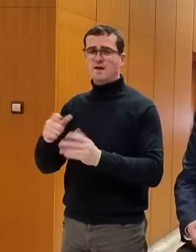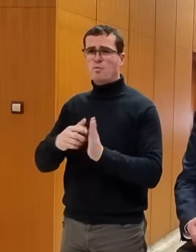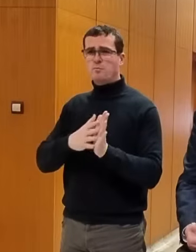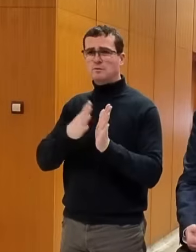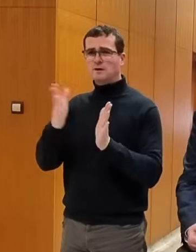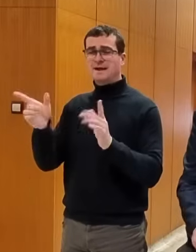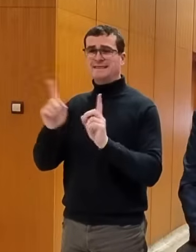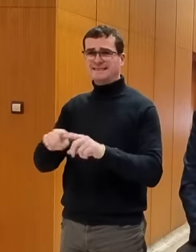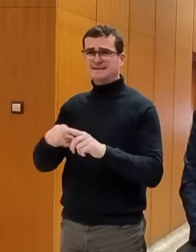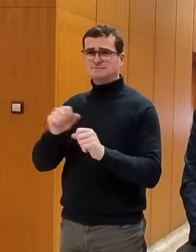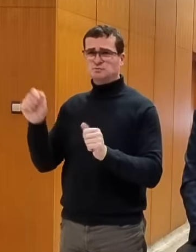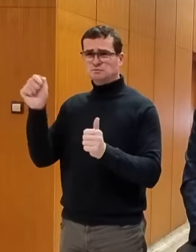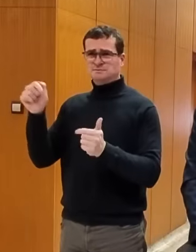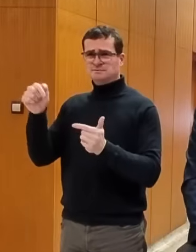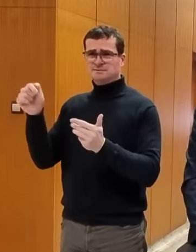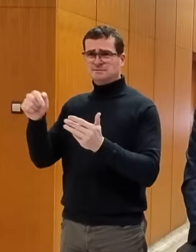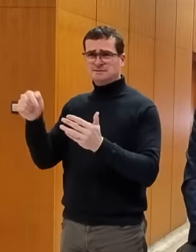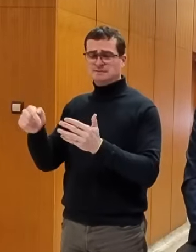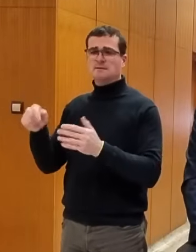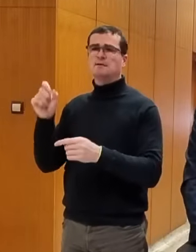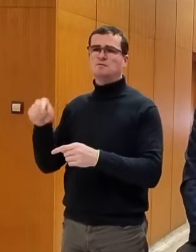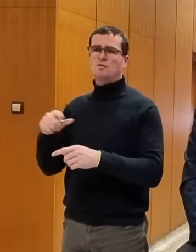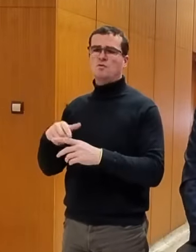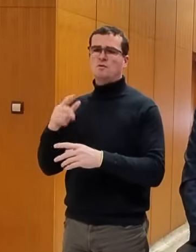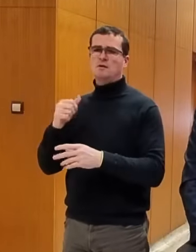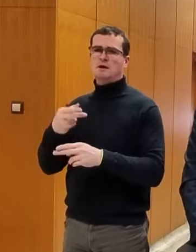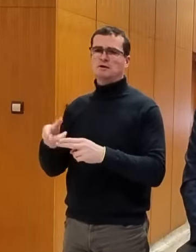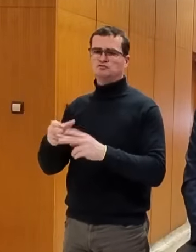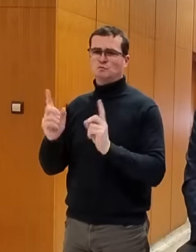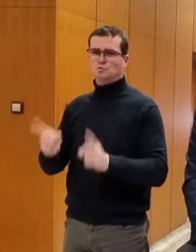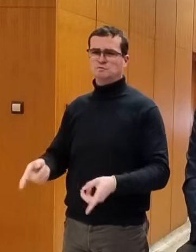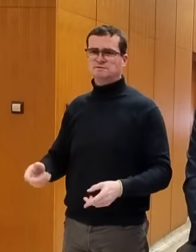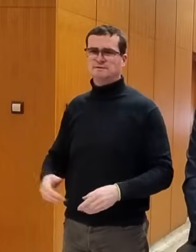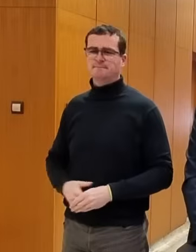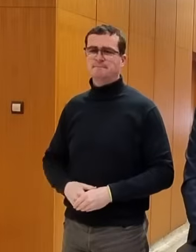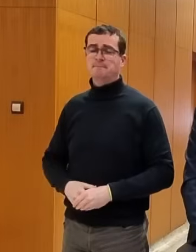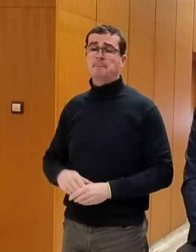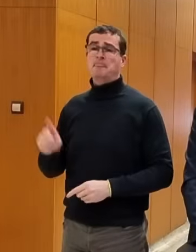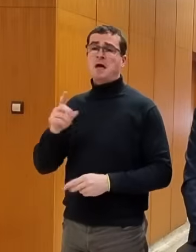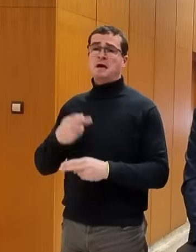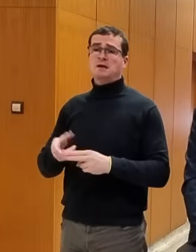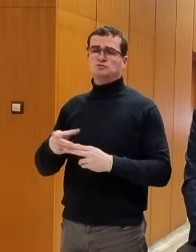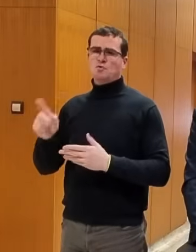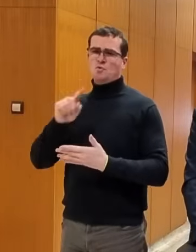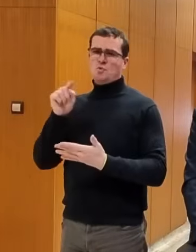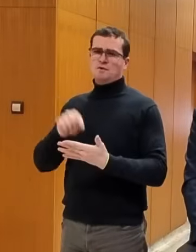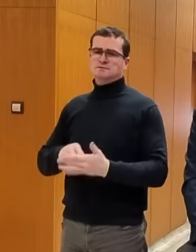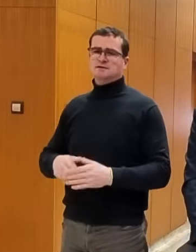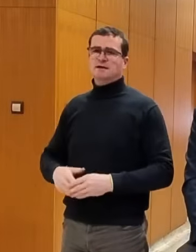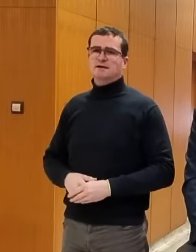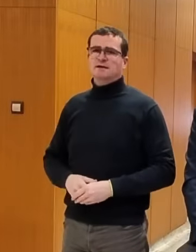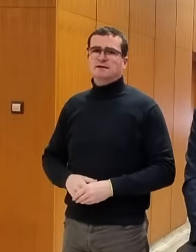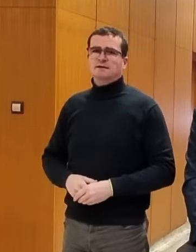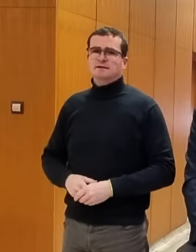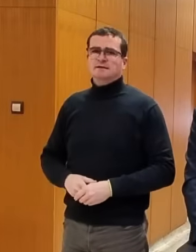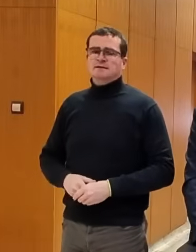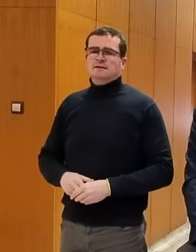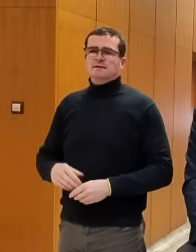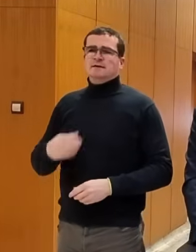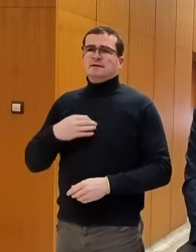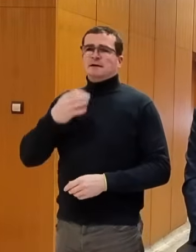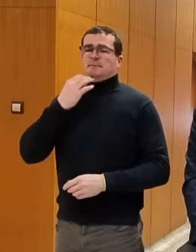období tými istými sudcami, tak určite, že to je na nejaké riešenie. Aké riešenie, to už je otázka.